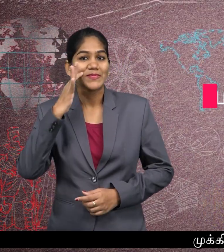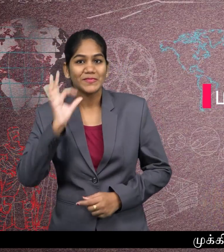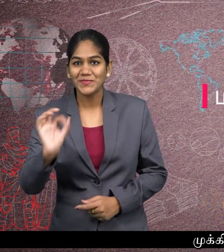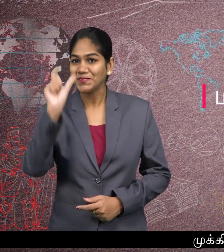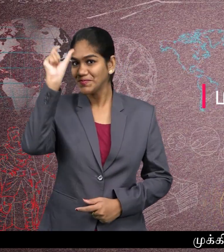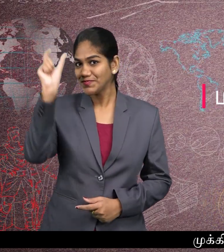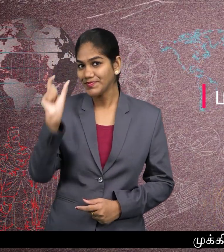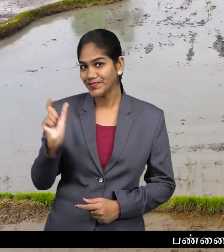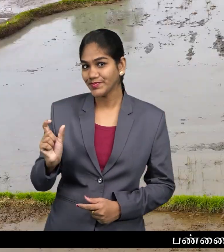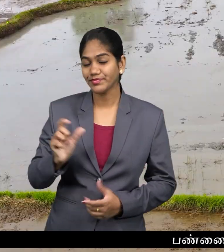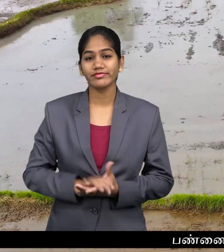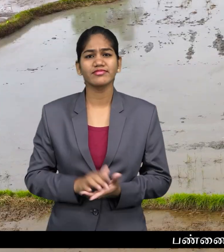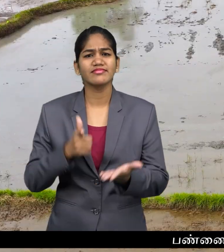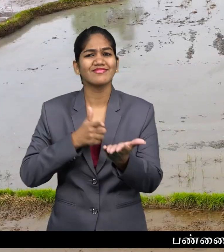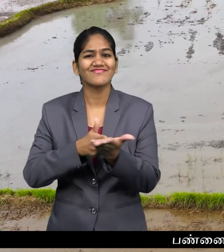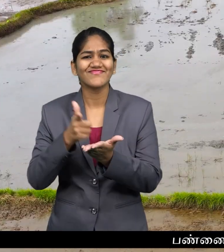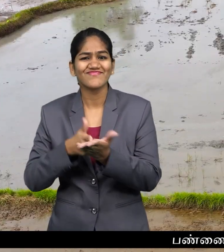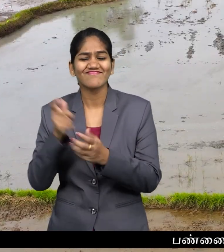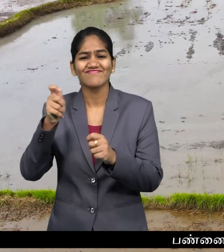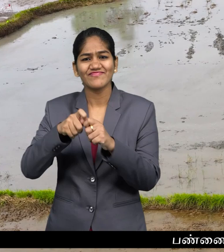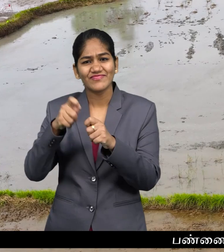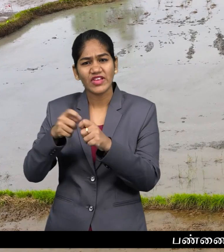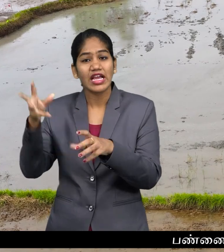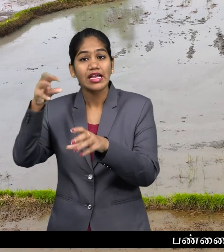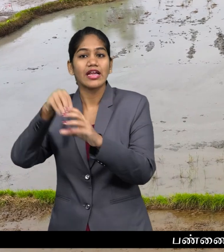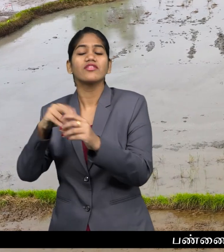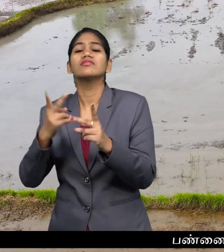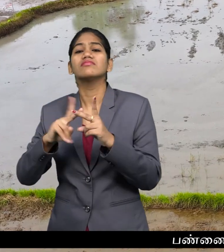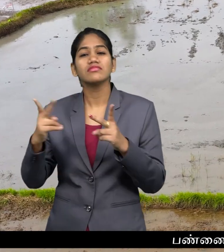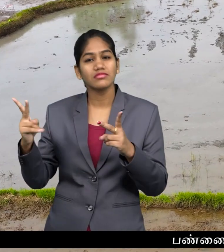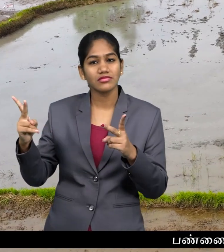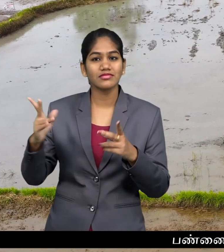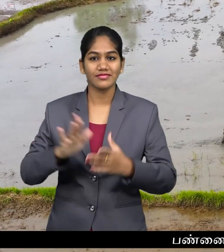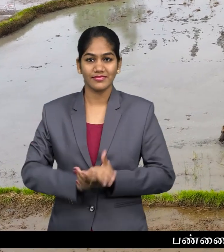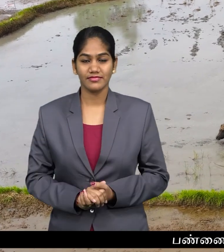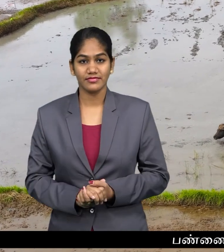முக்கிய வார்த்தைகள்: பண்ணை நடவடிக்கைகள்.